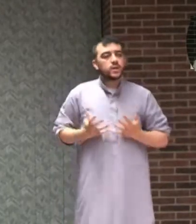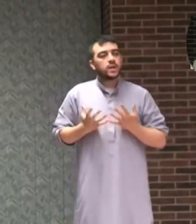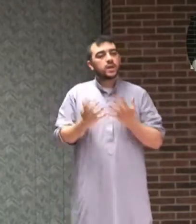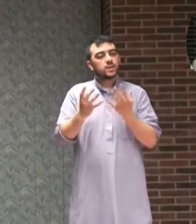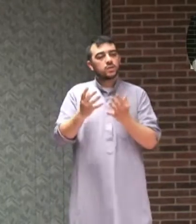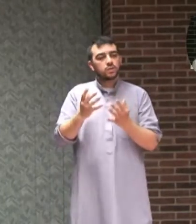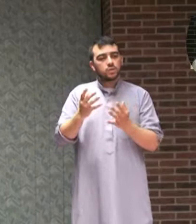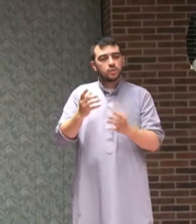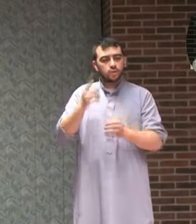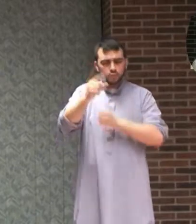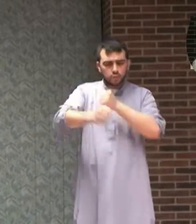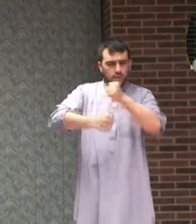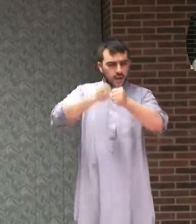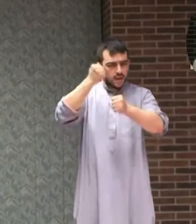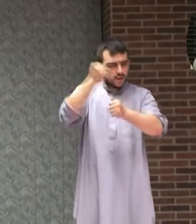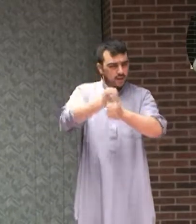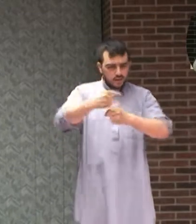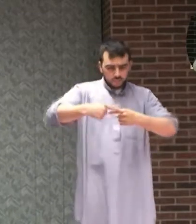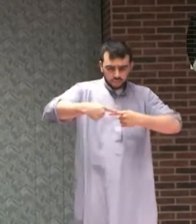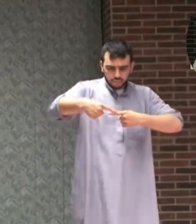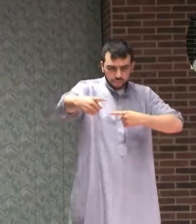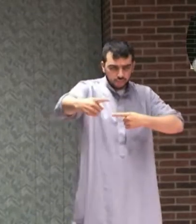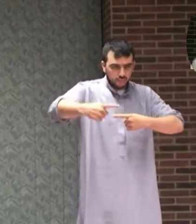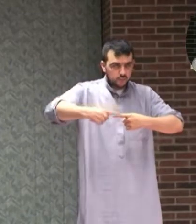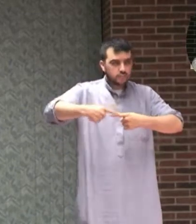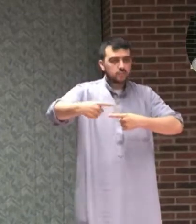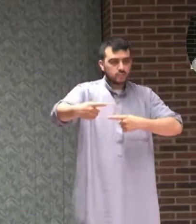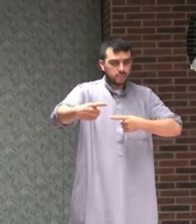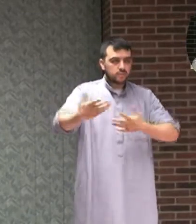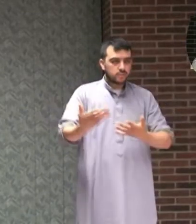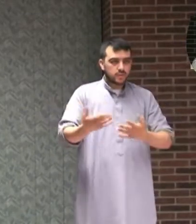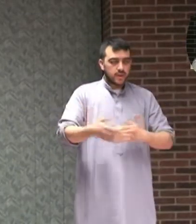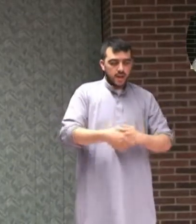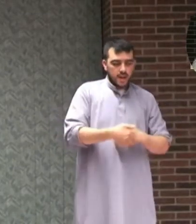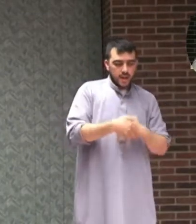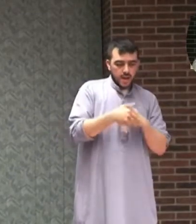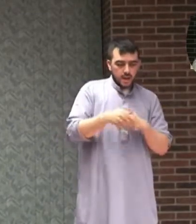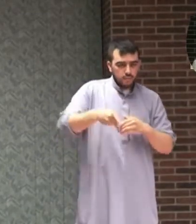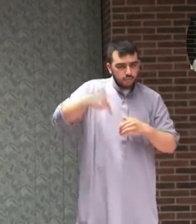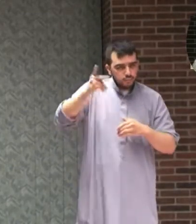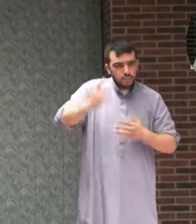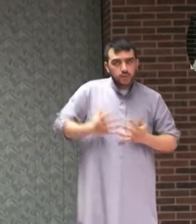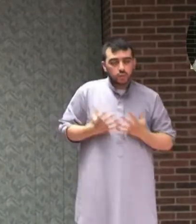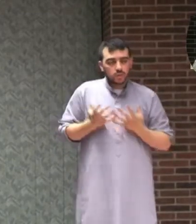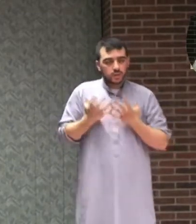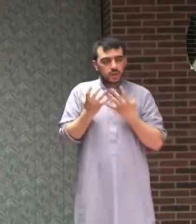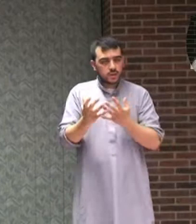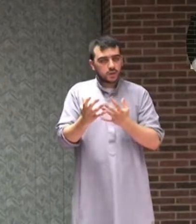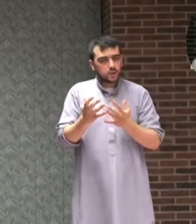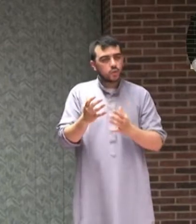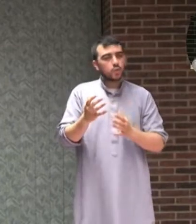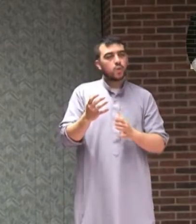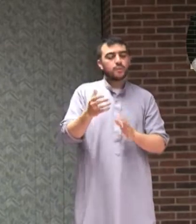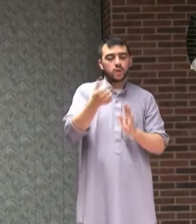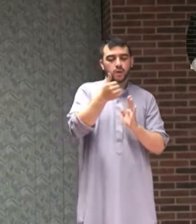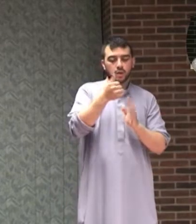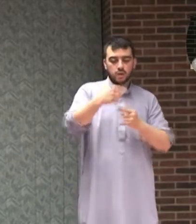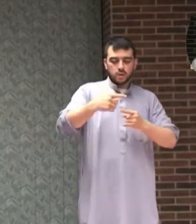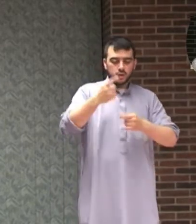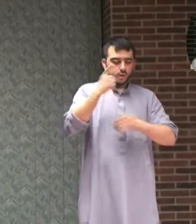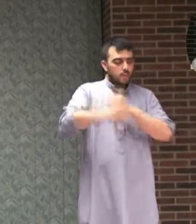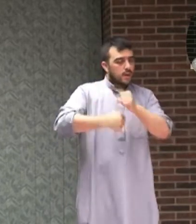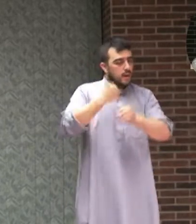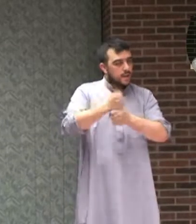continuer notre année dans une relation claire et dans une relation de proximité avec Allah subhanahu